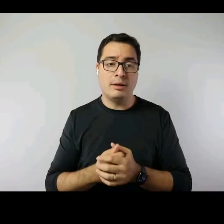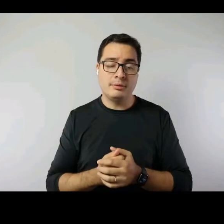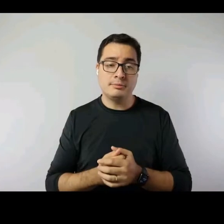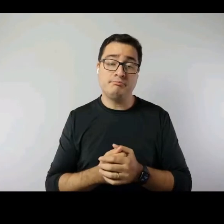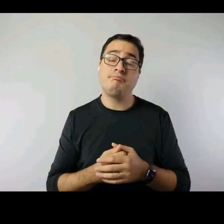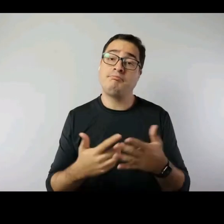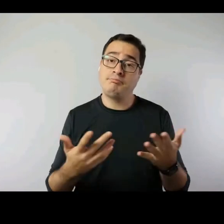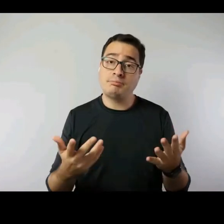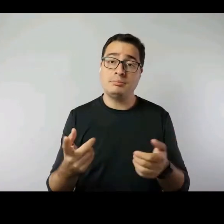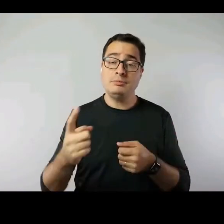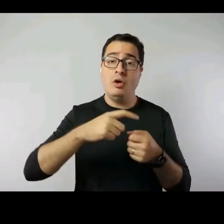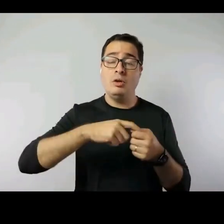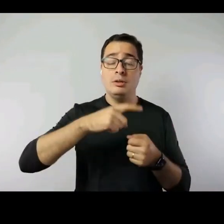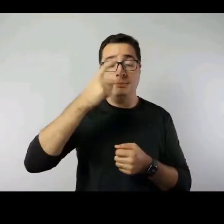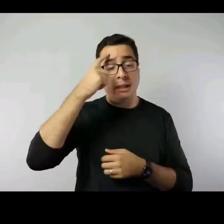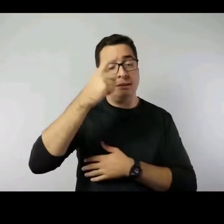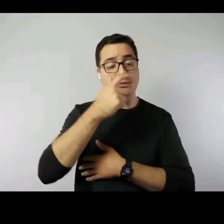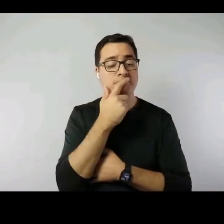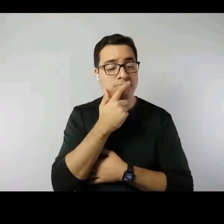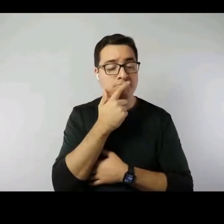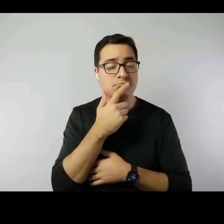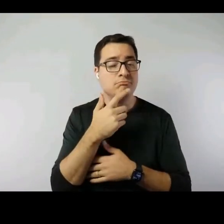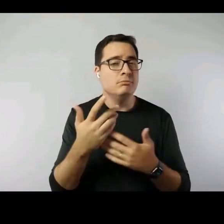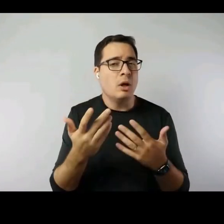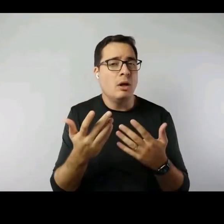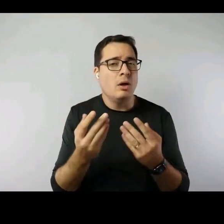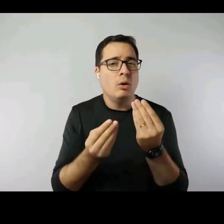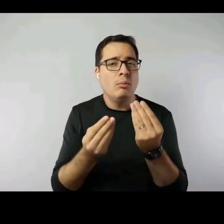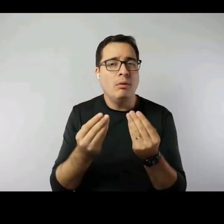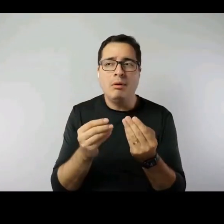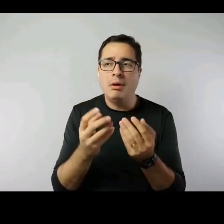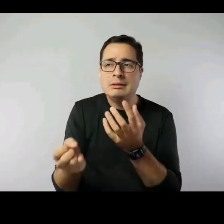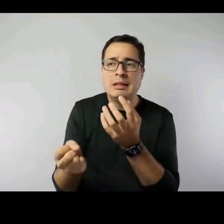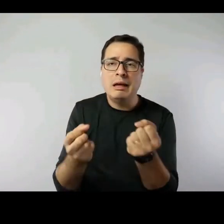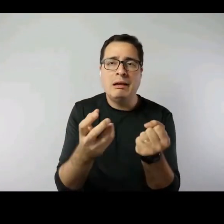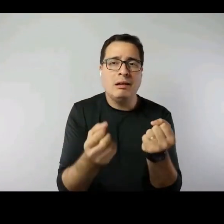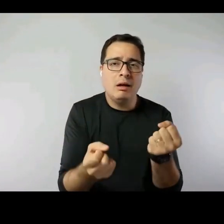pouquinho e falo sobre a questão de conformidade, porque eu fiz